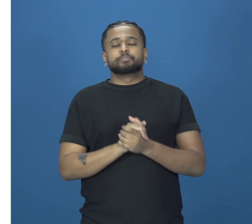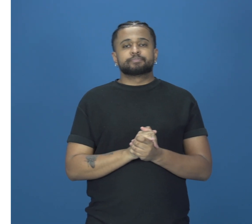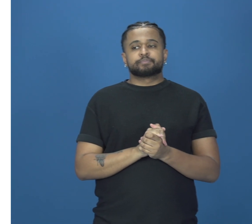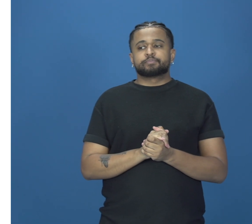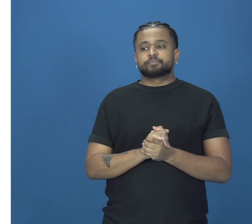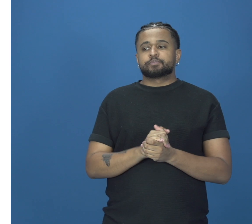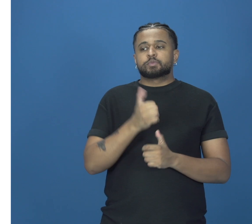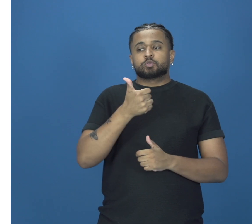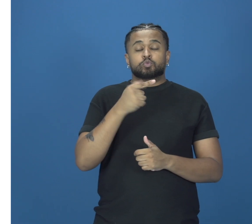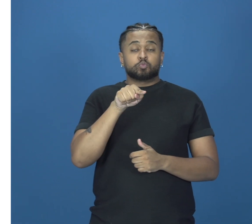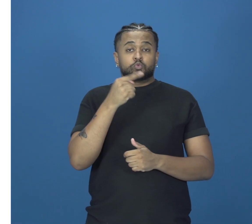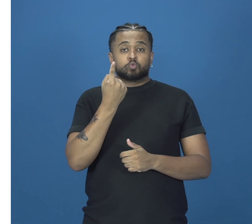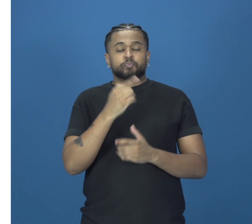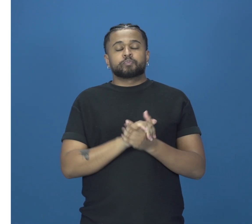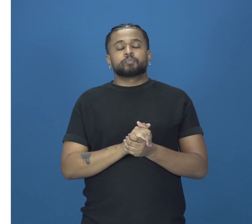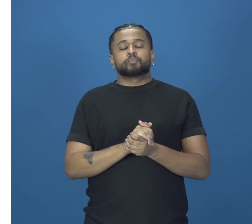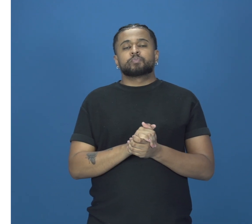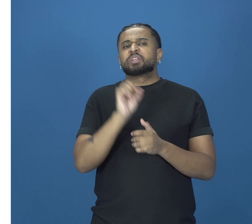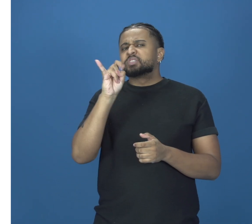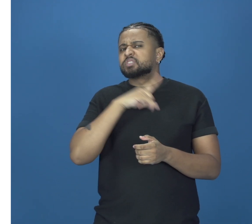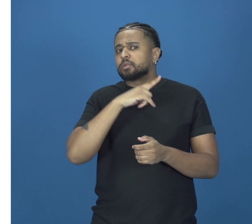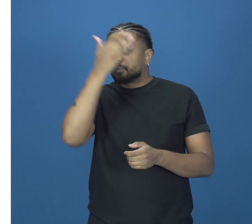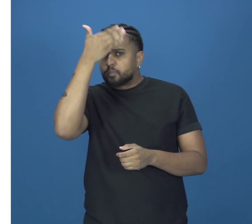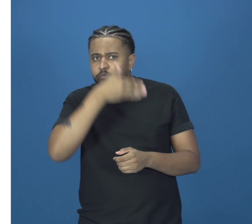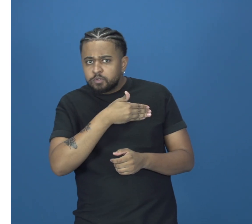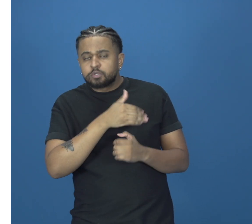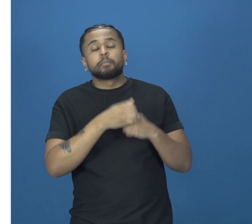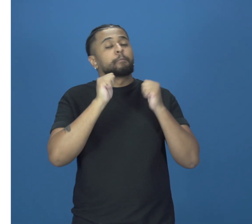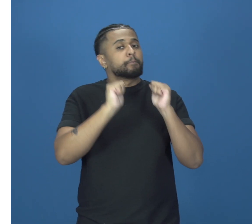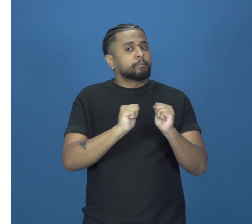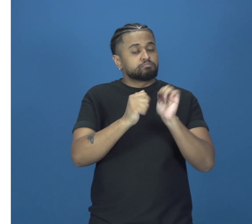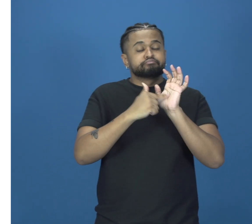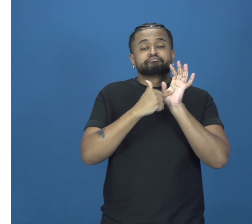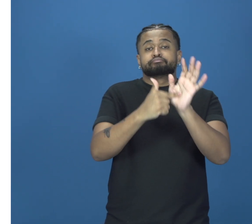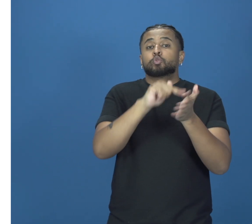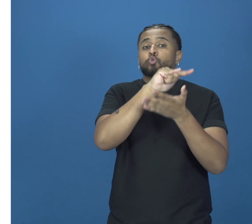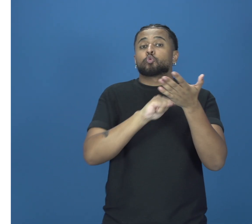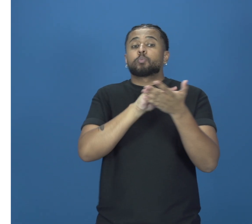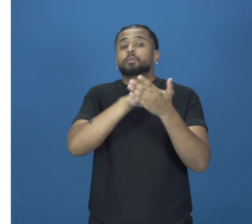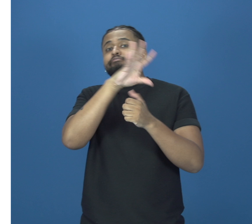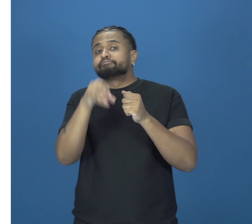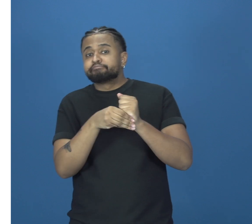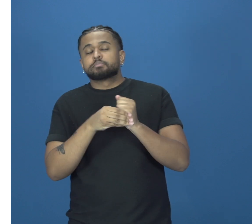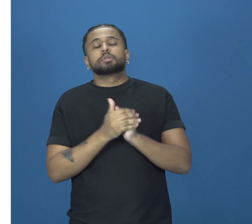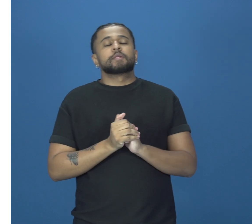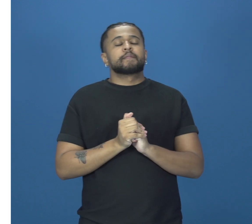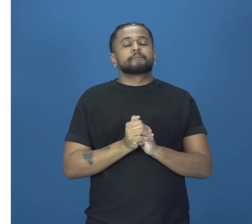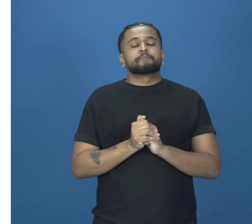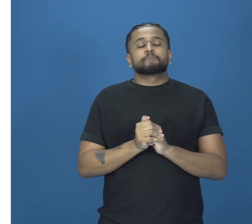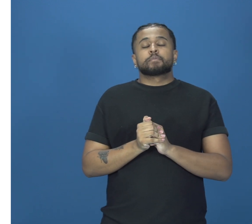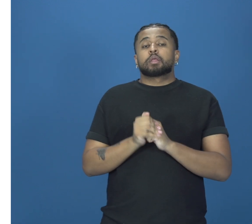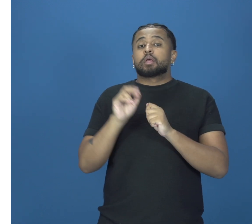finais. 12.1. Para eventuais comprovações, poderão ser apresentados documentos adicionais,